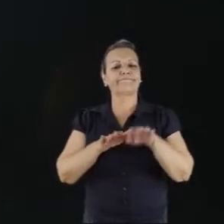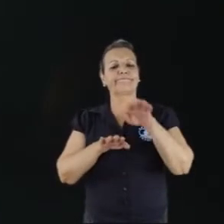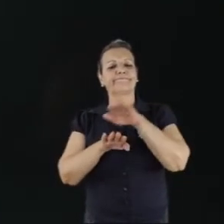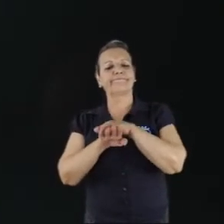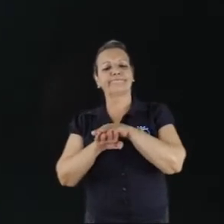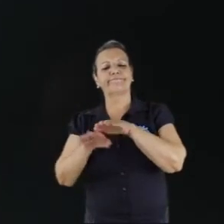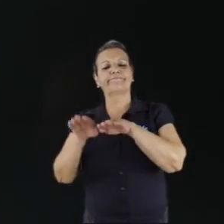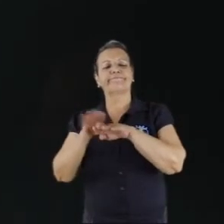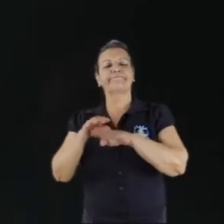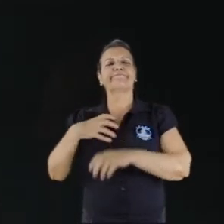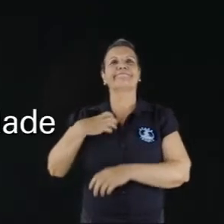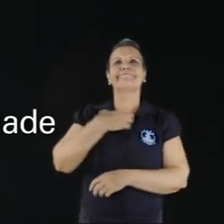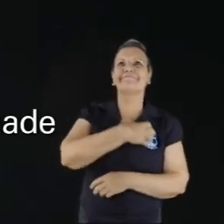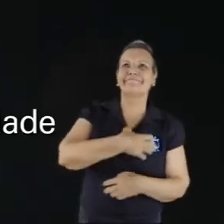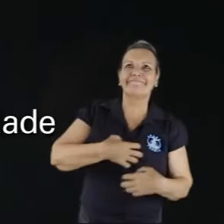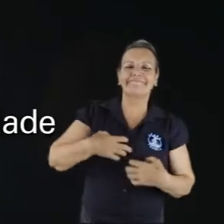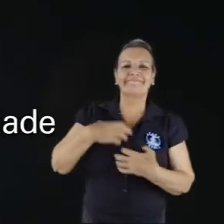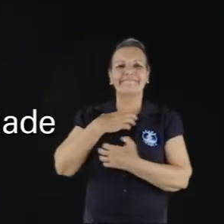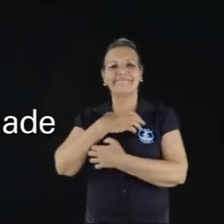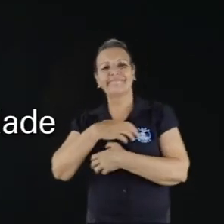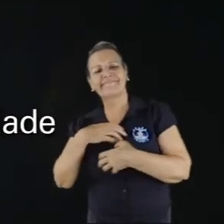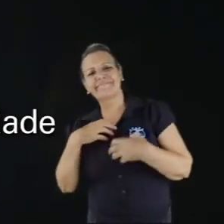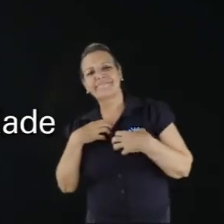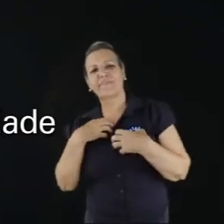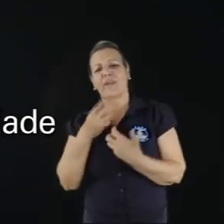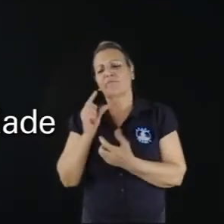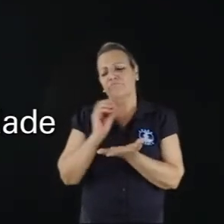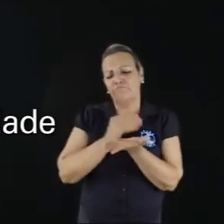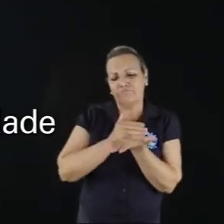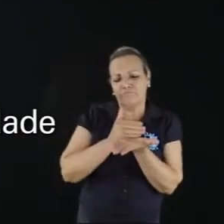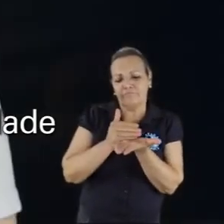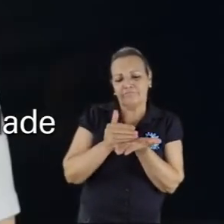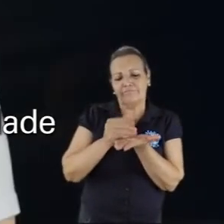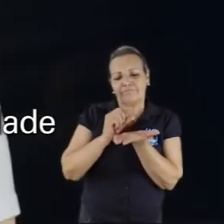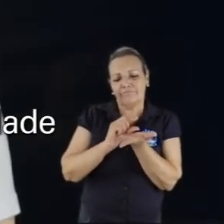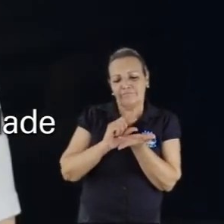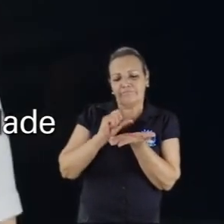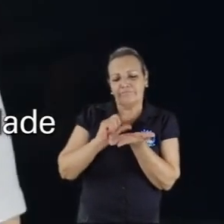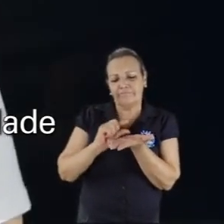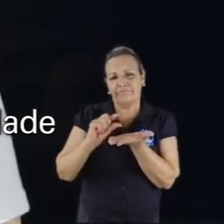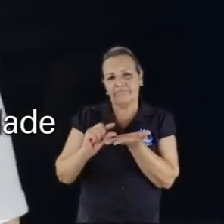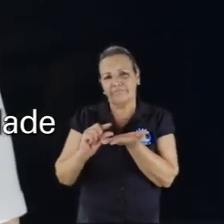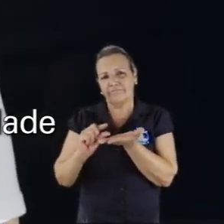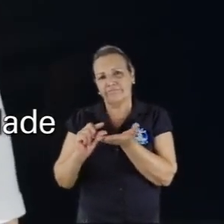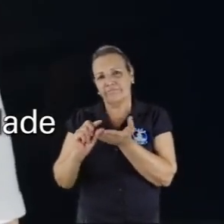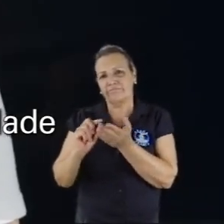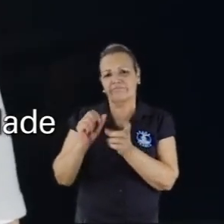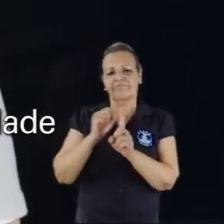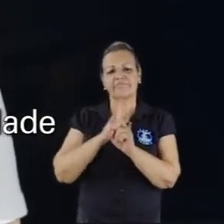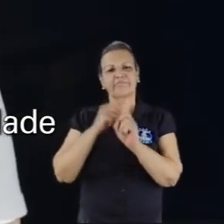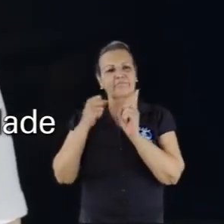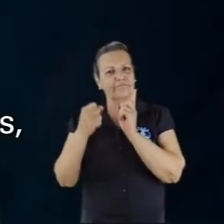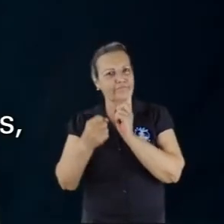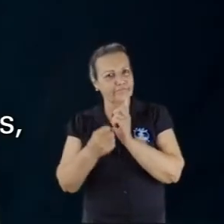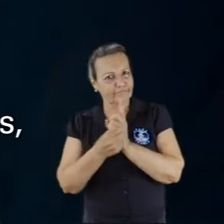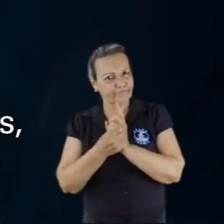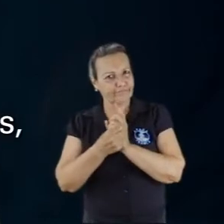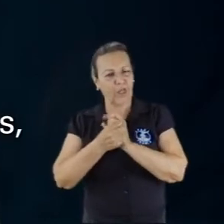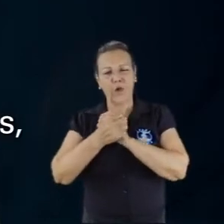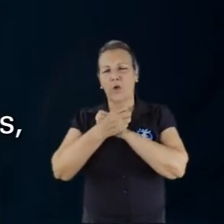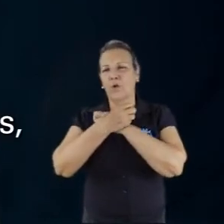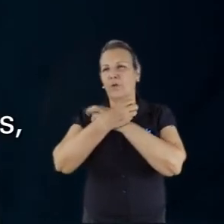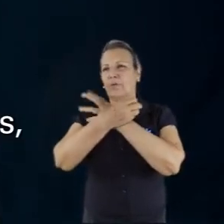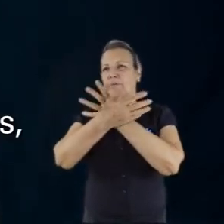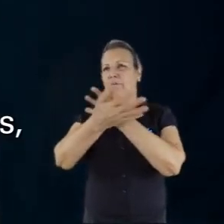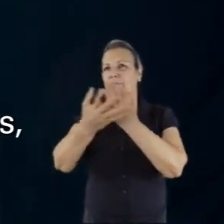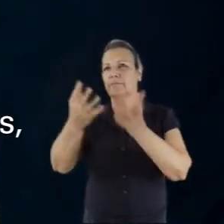por várias emoções. Aos poucos, à medida que a sensibilidade social irradiar pelas pessoas,